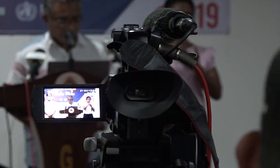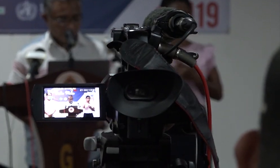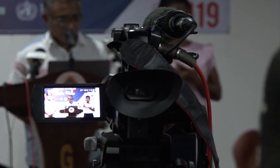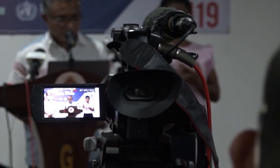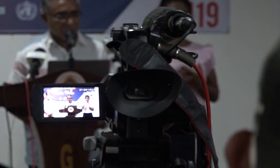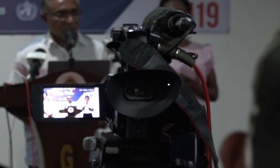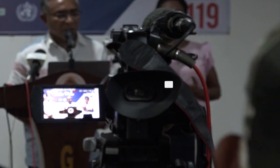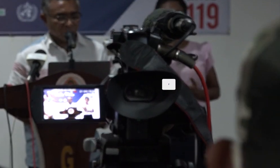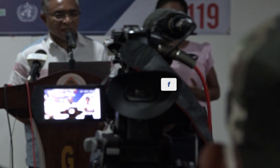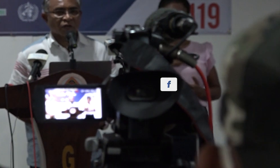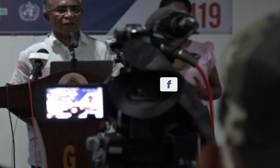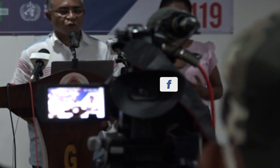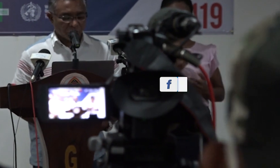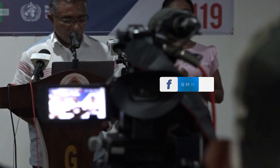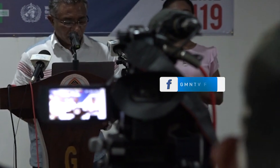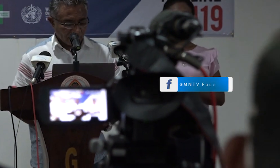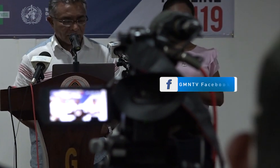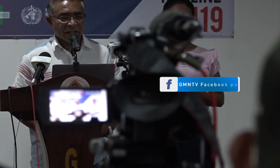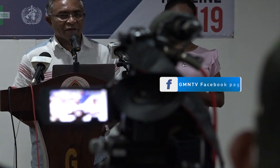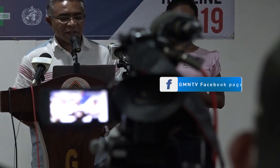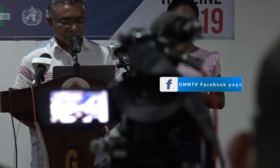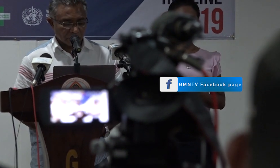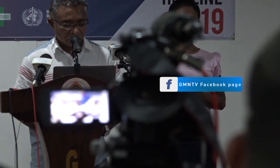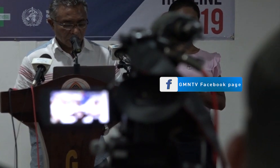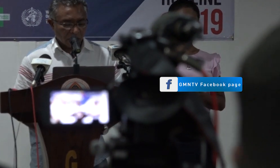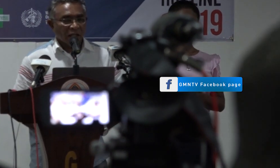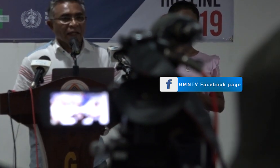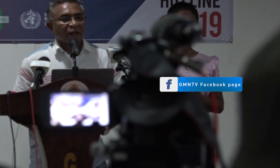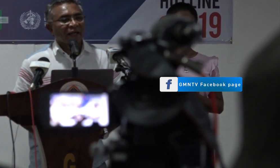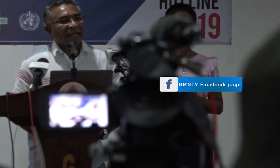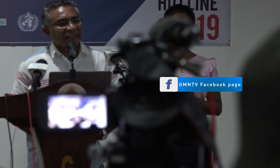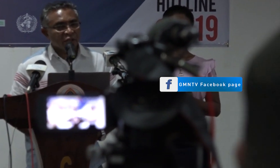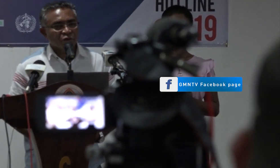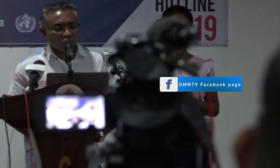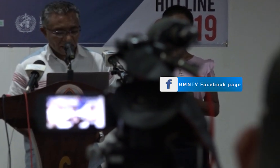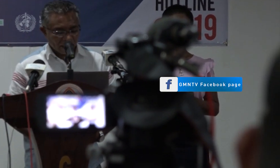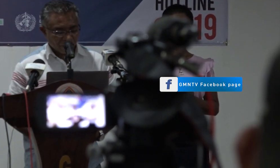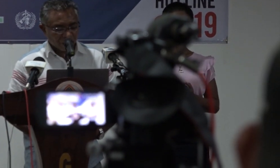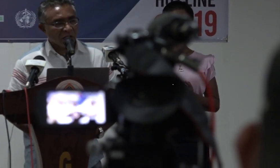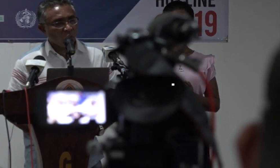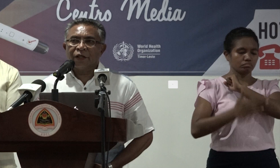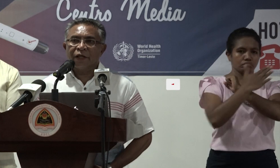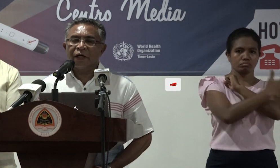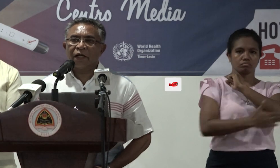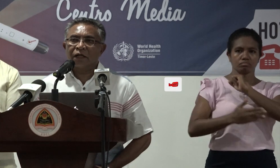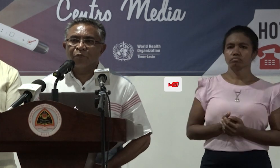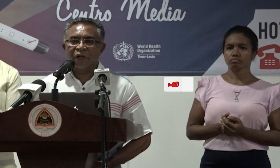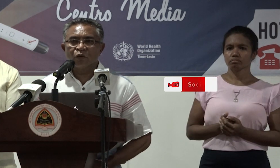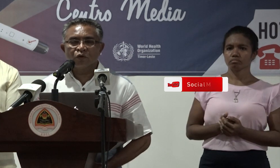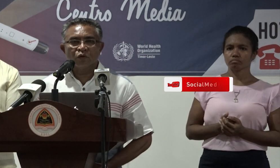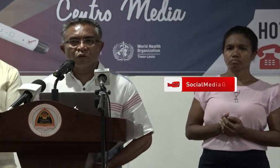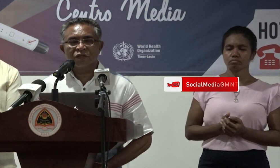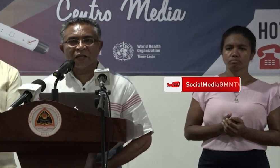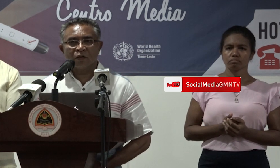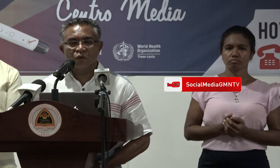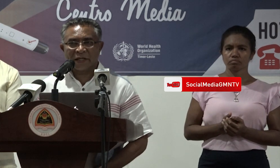na Insanulo Reinhela resultado teste. Rui Maria de Arroso, atolha Iracne e a Centro Convenção dele. Iha